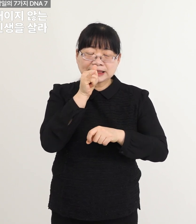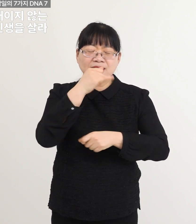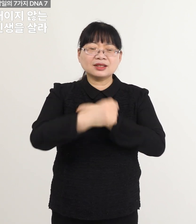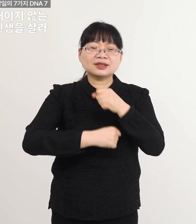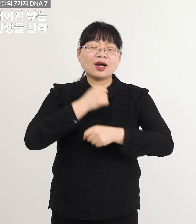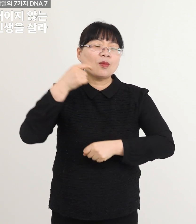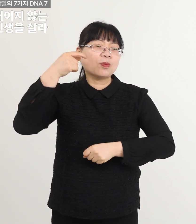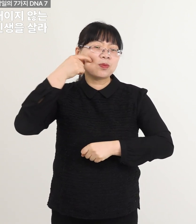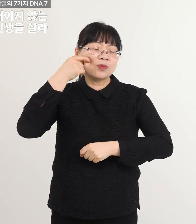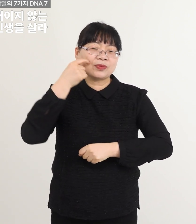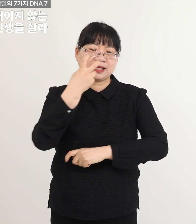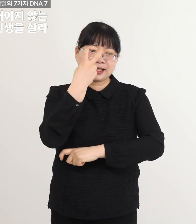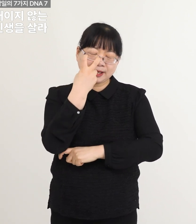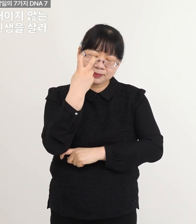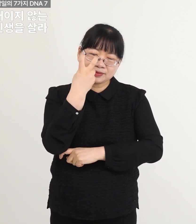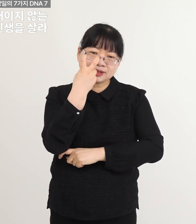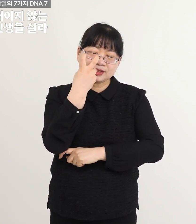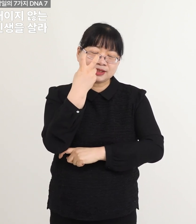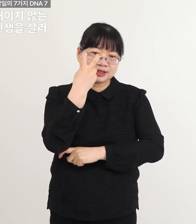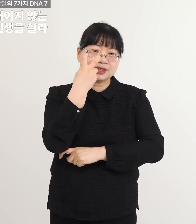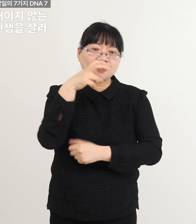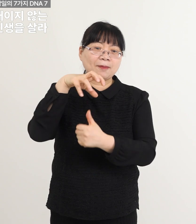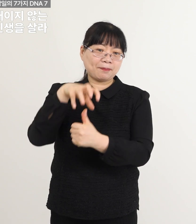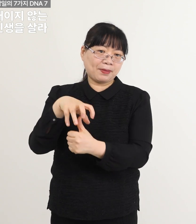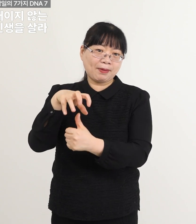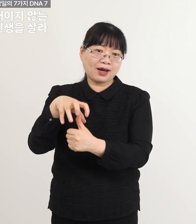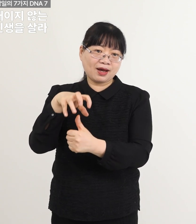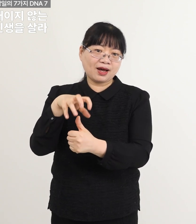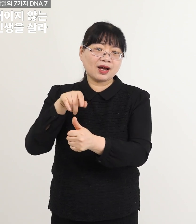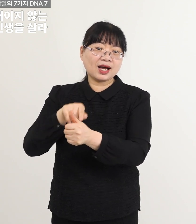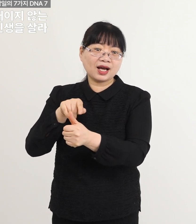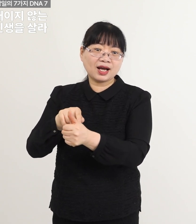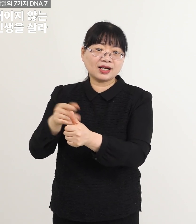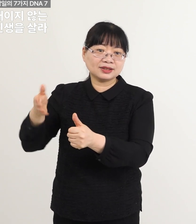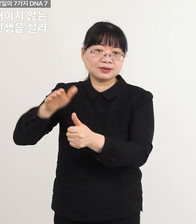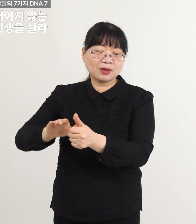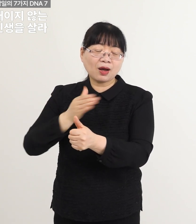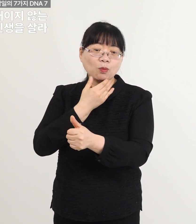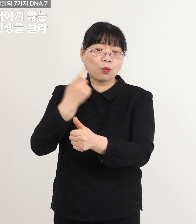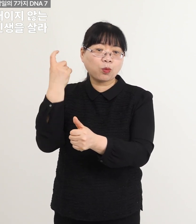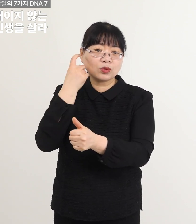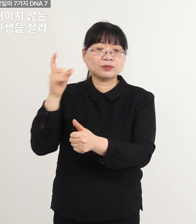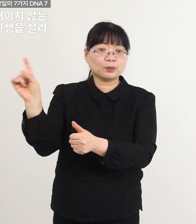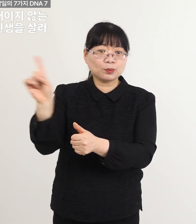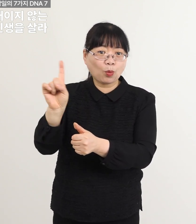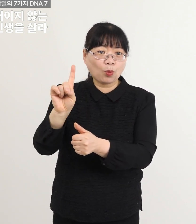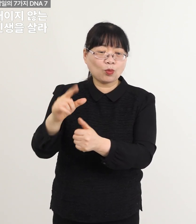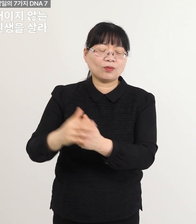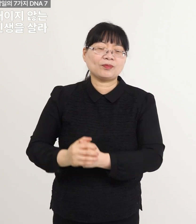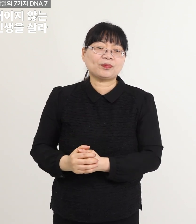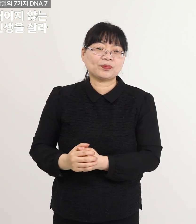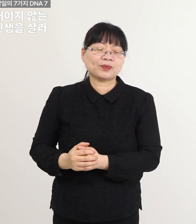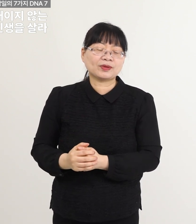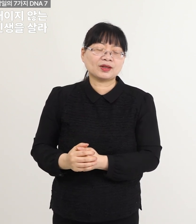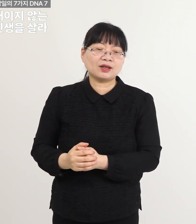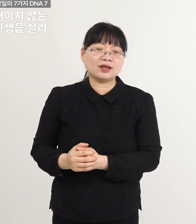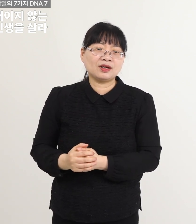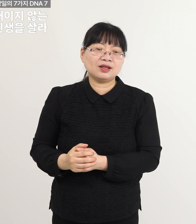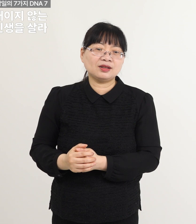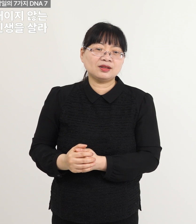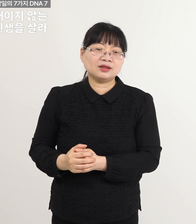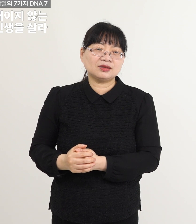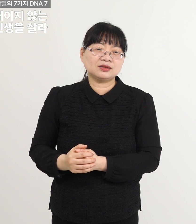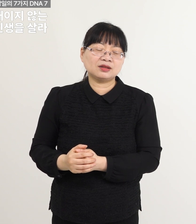자유롭지 못한 감시하의 인물이지만 복음은 이